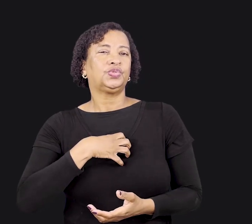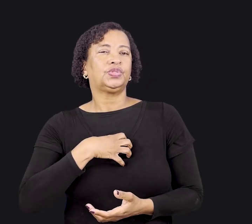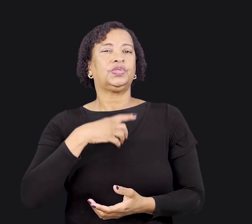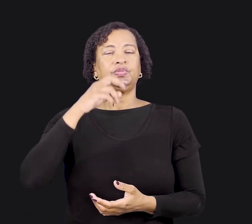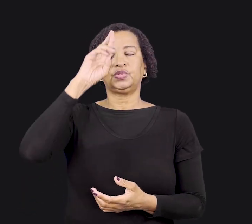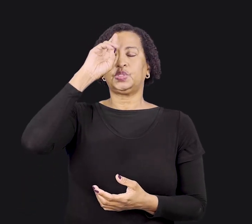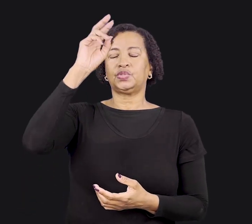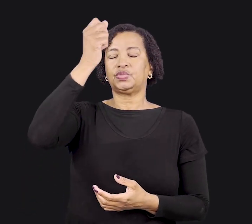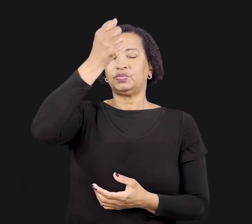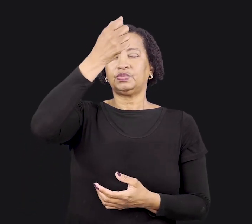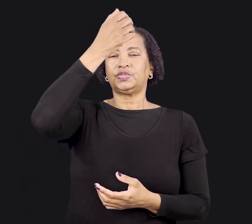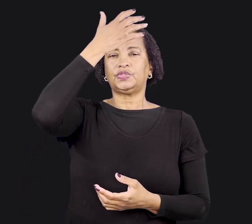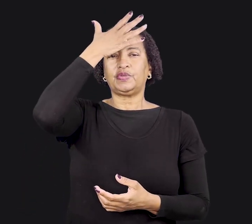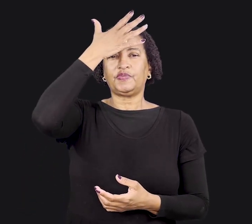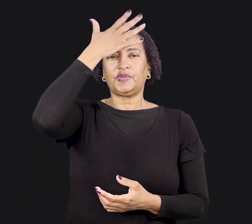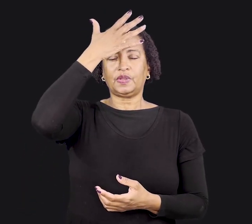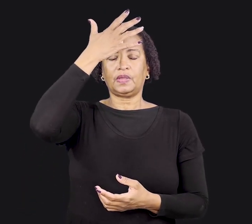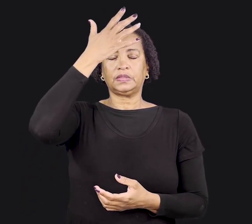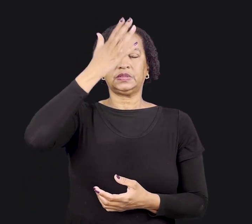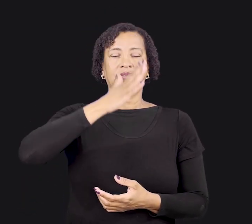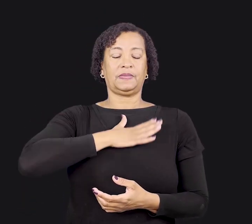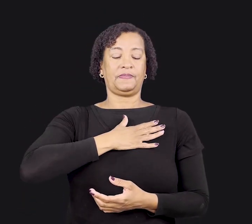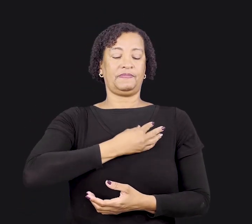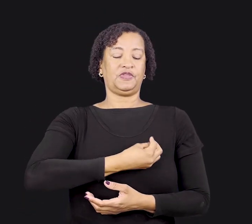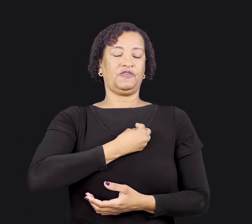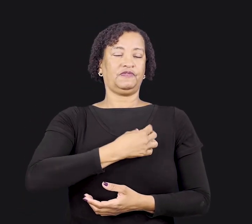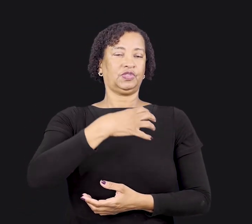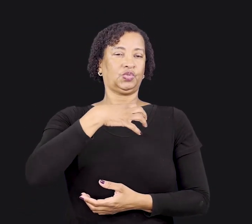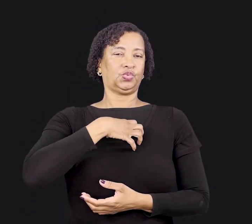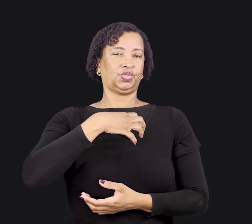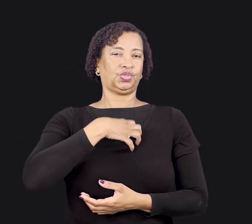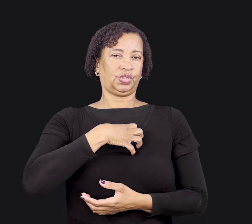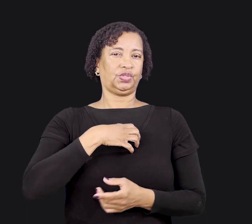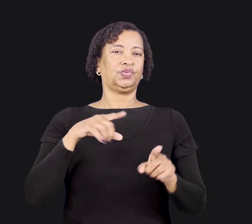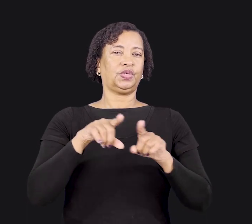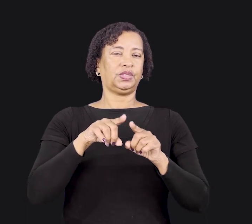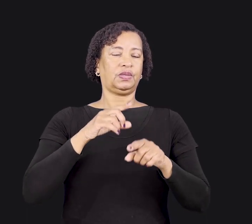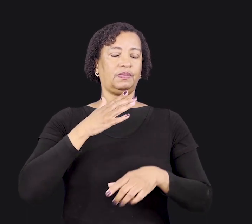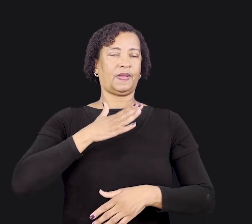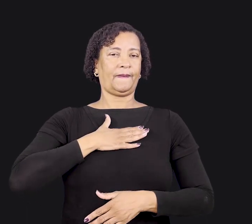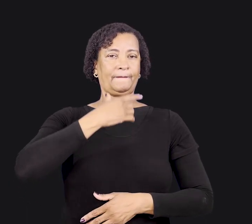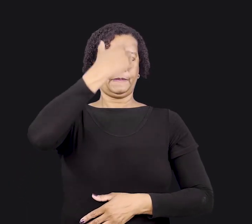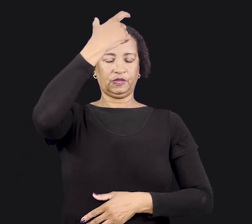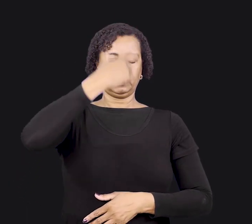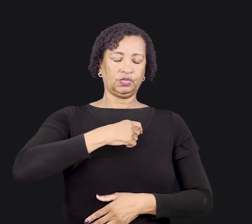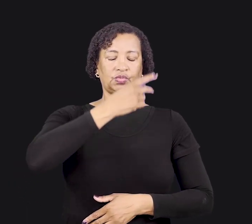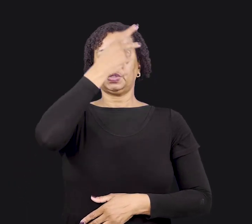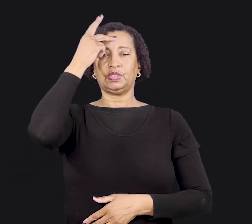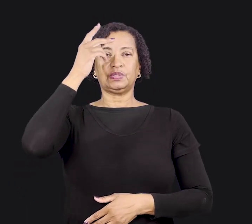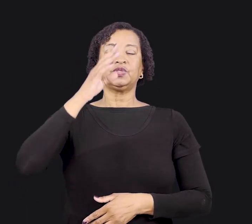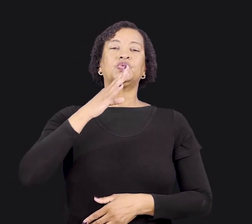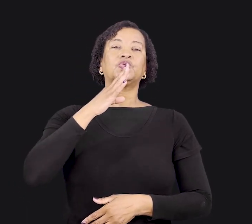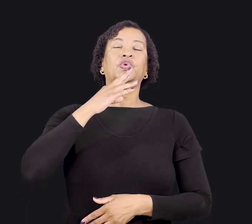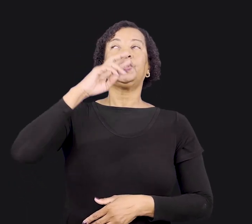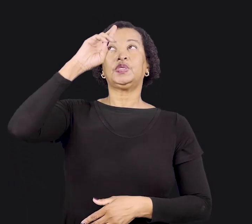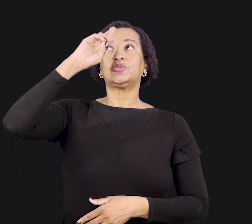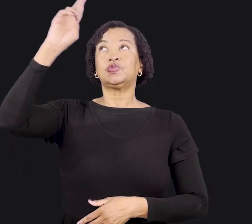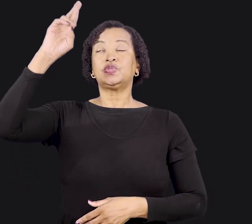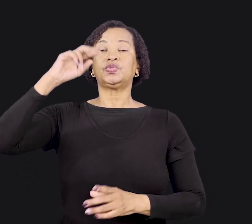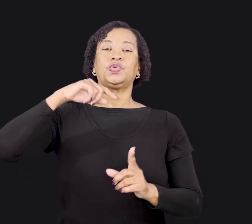seja revelado através do meu modo de vida. Que através das minhas atitudes as pessoas o conheçam e o santifiquem